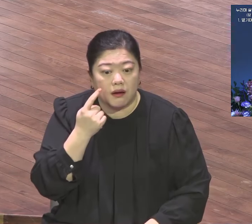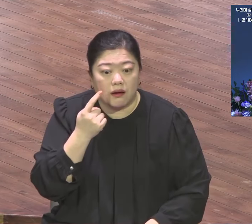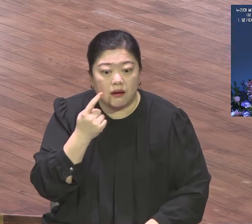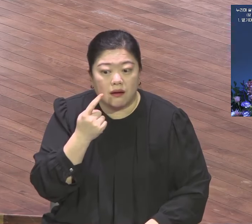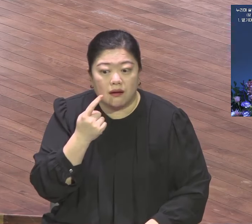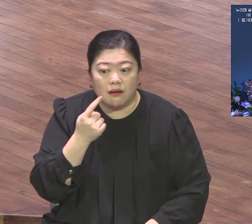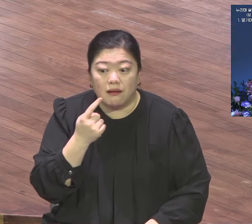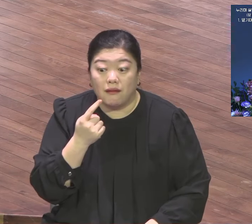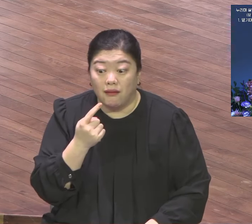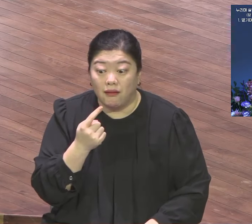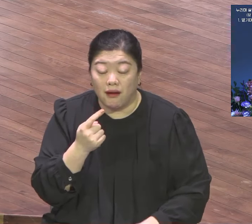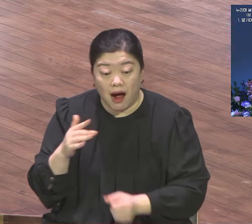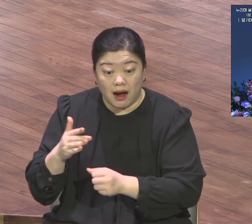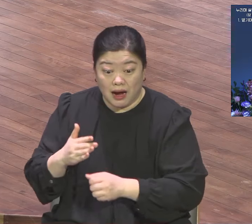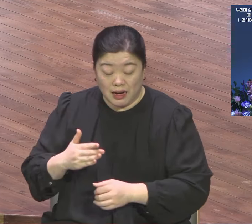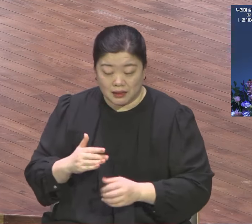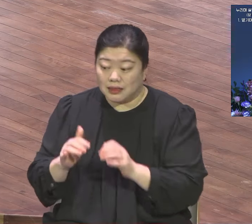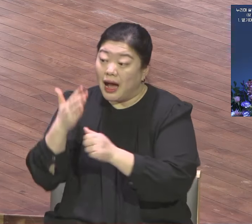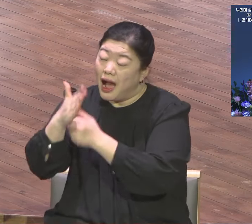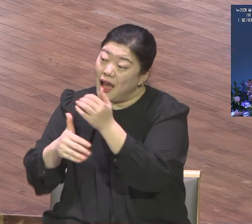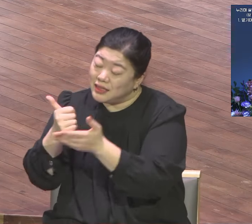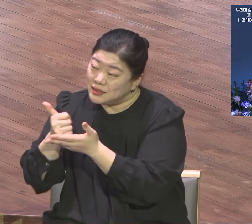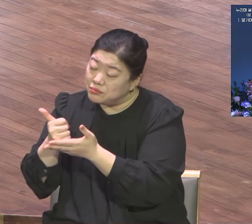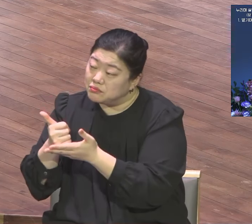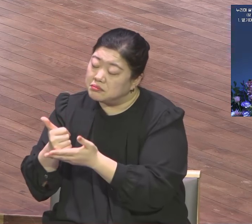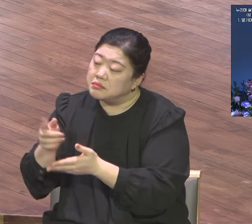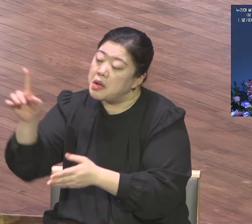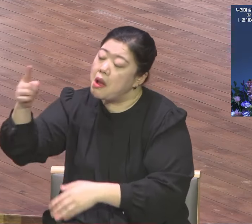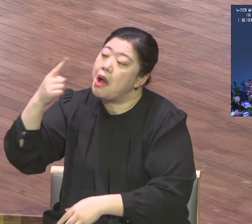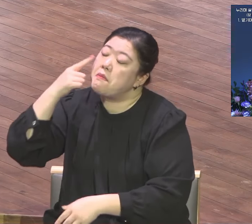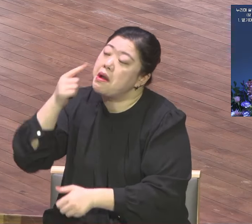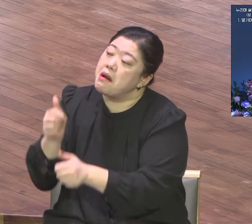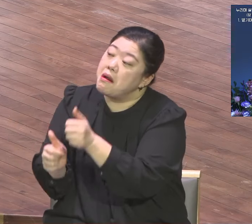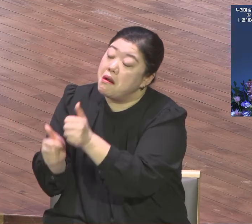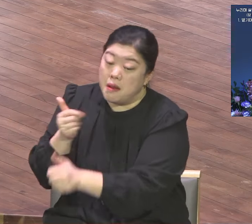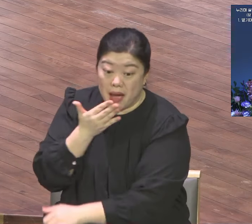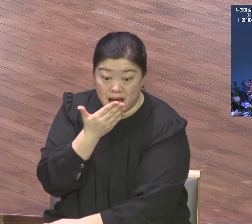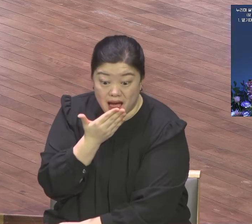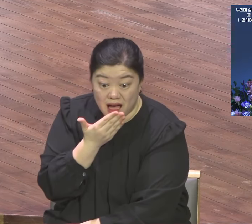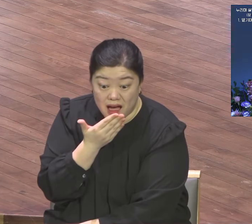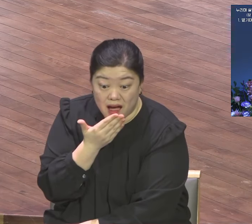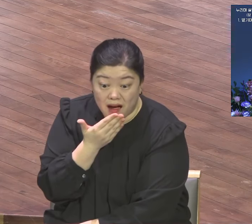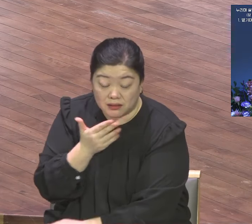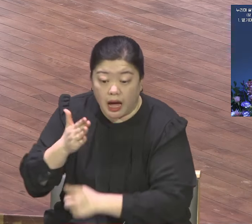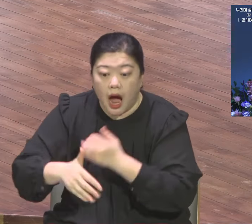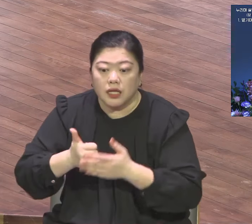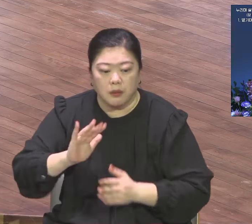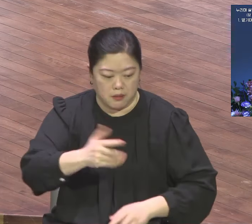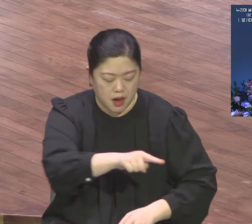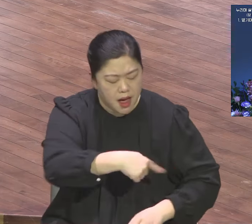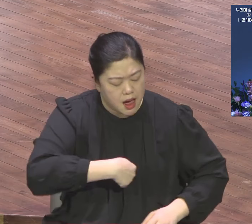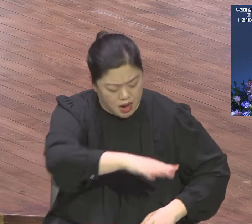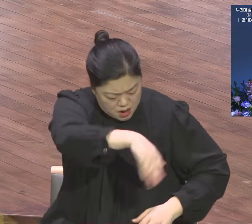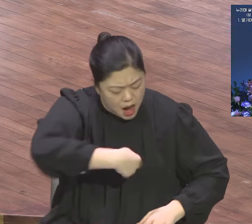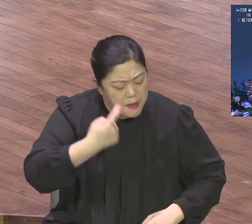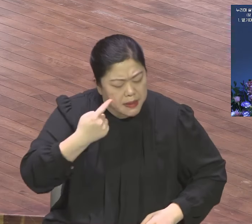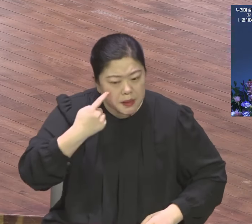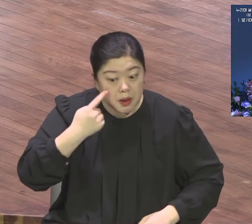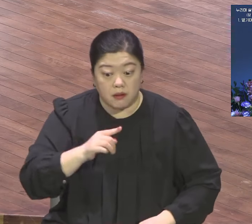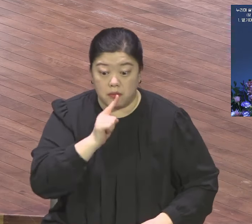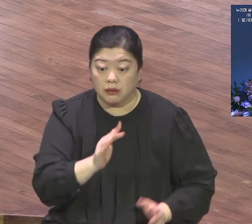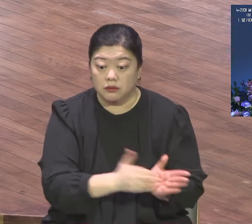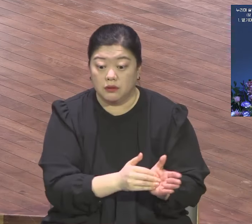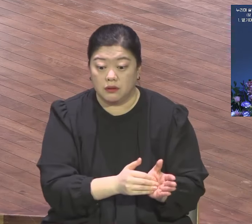시험해봐. 내가 축복해주나 안 주나 시험해봐. 이 11조에 나온 거예요. 여기만 나온 겁니다. 그리고 얼마나